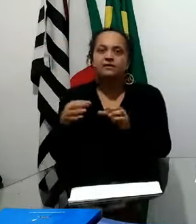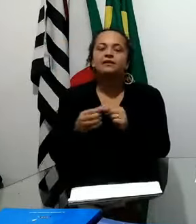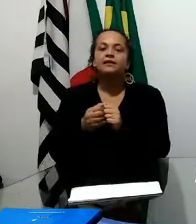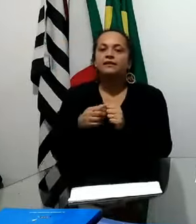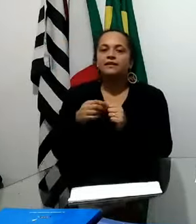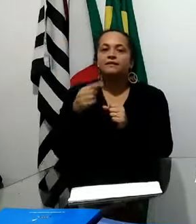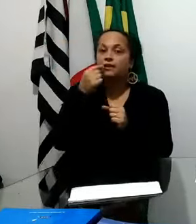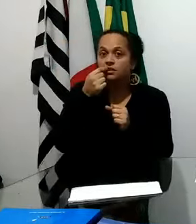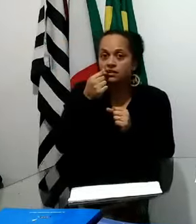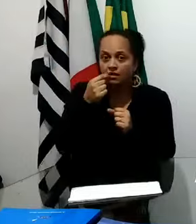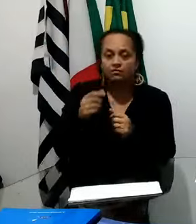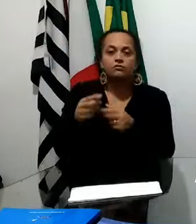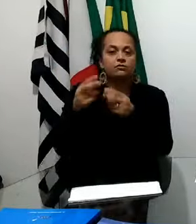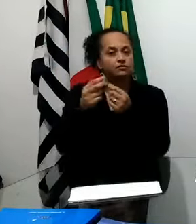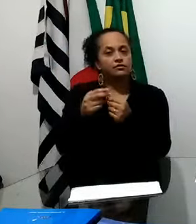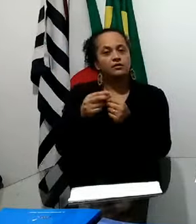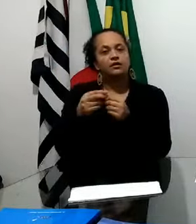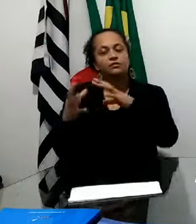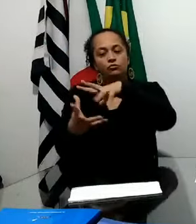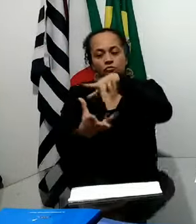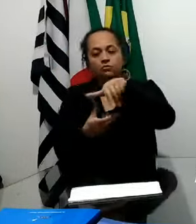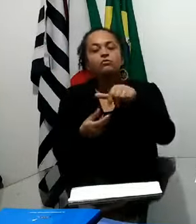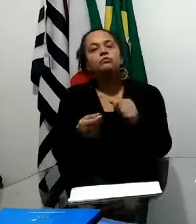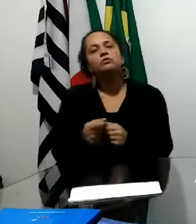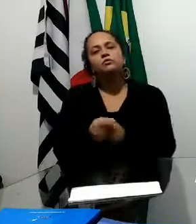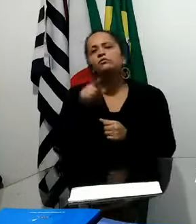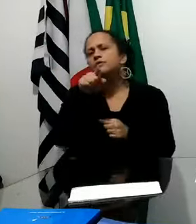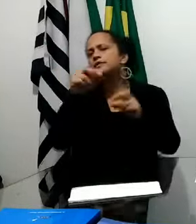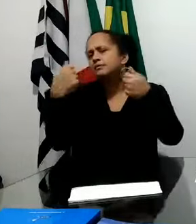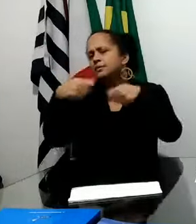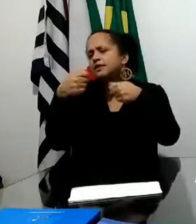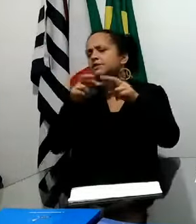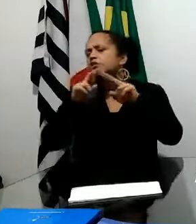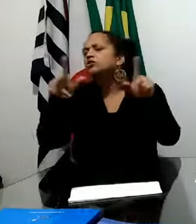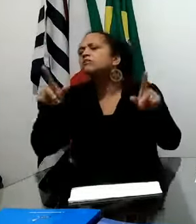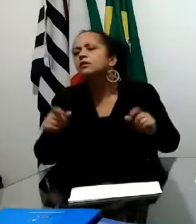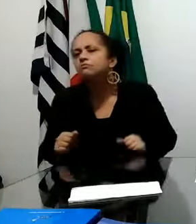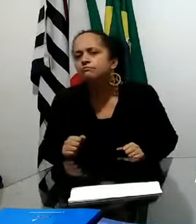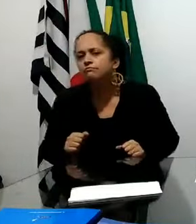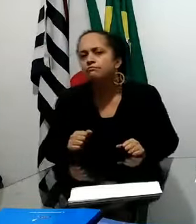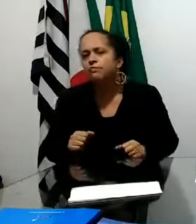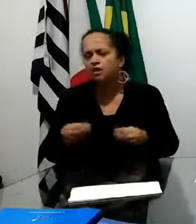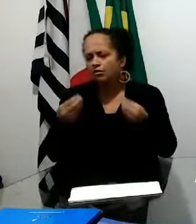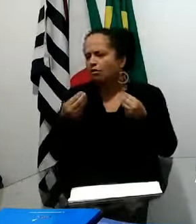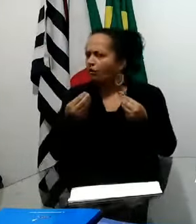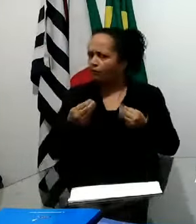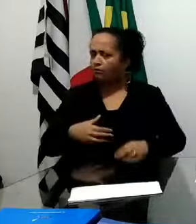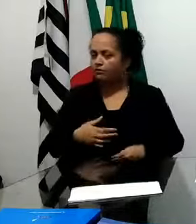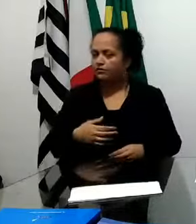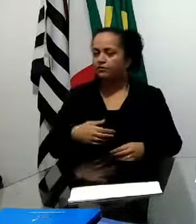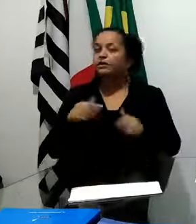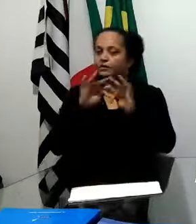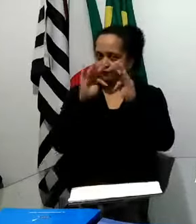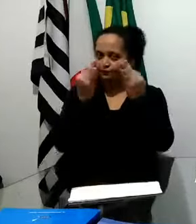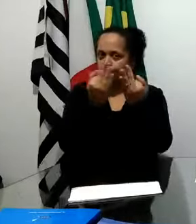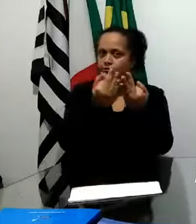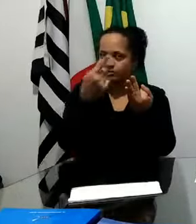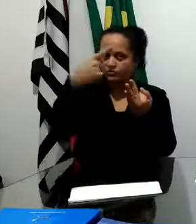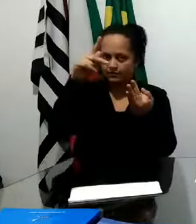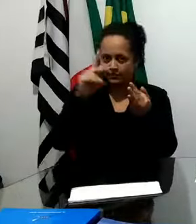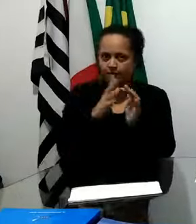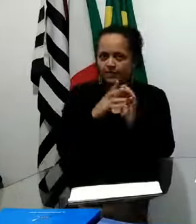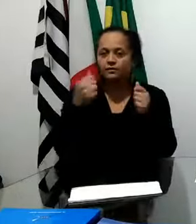diferença. E fazer a diferença onde? Primeiro, no nosso convívio familiar, na nossa sociedade,